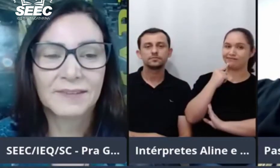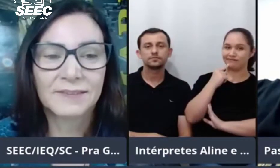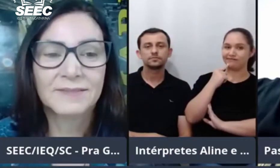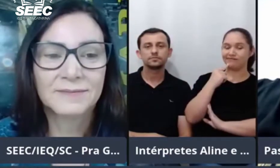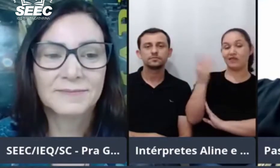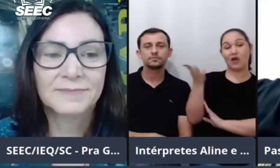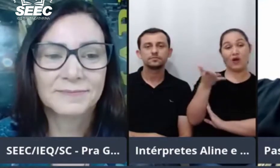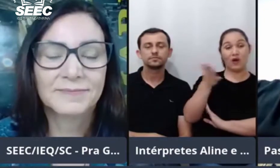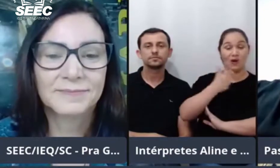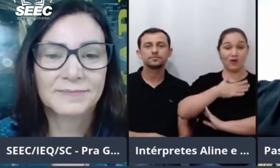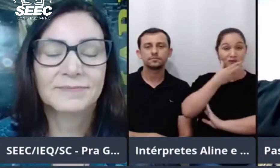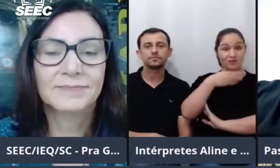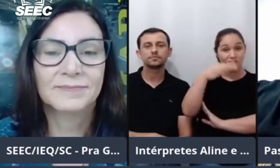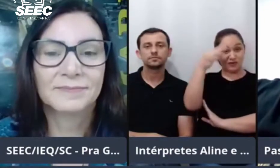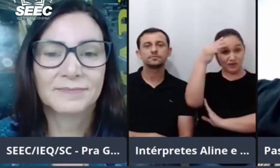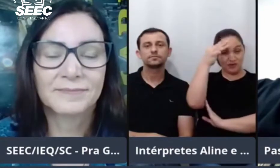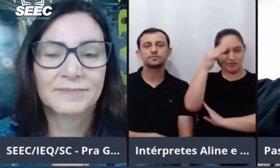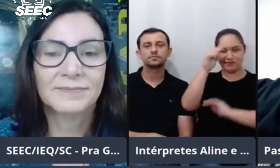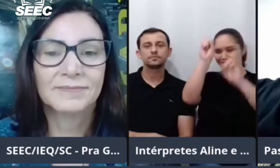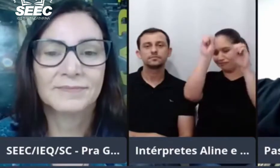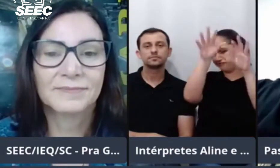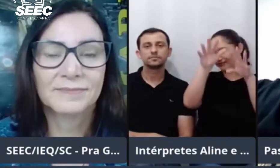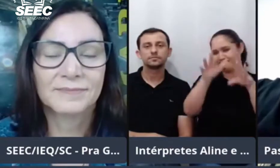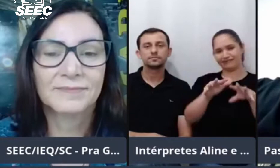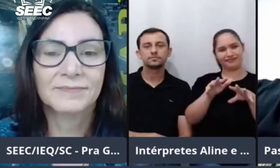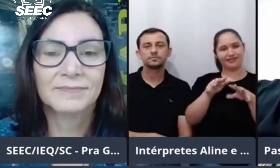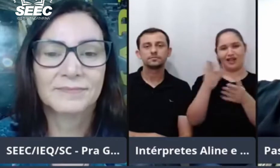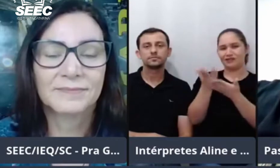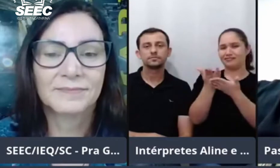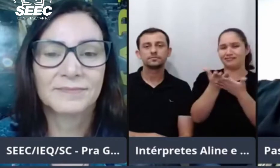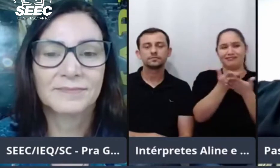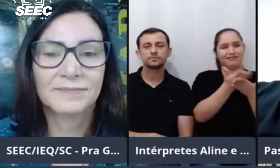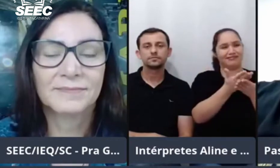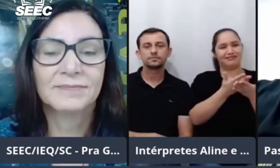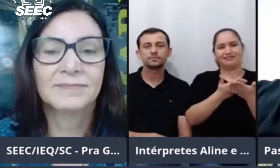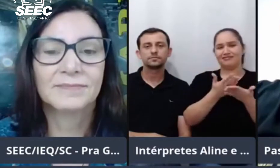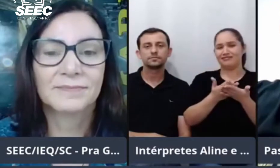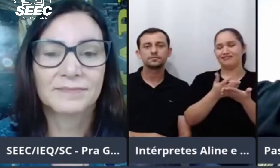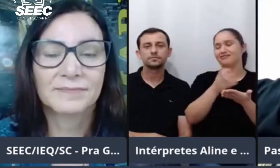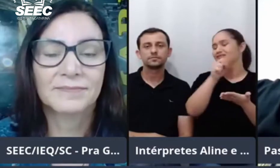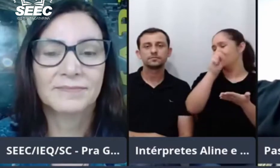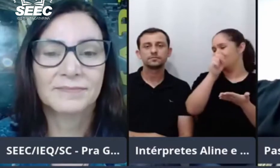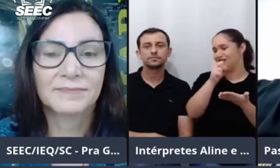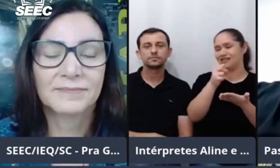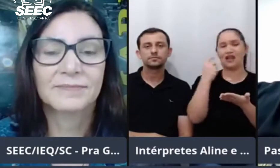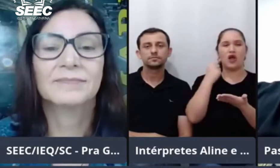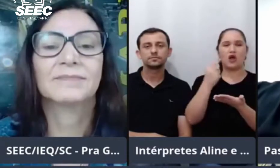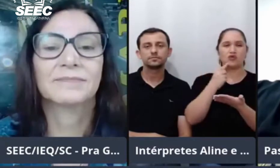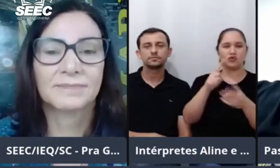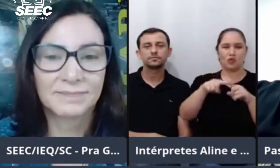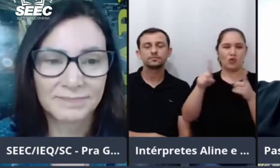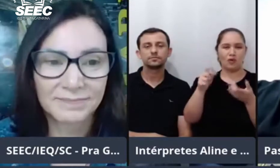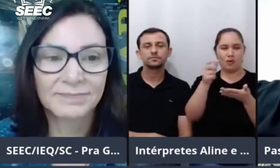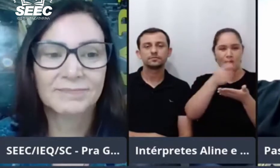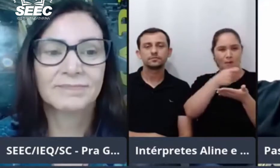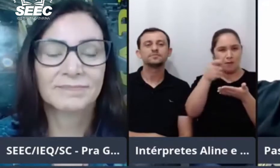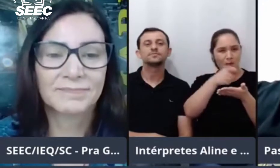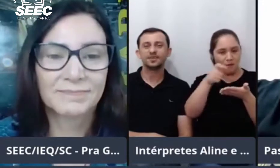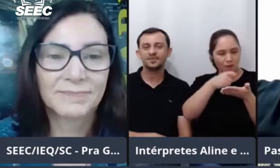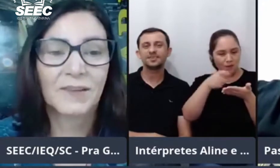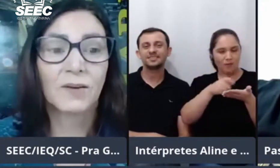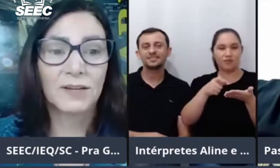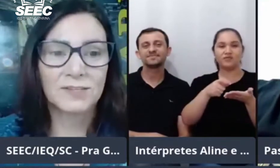muito abençoado, né? Porque ele estudou, ele se capacitou. Hoje ele é surdo, mas lê e escreve em 6 idiomas diferentes,